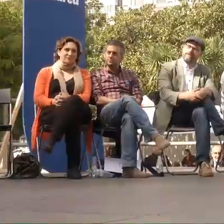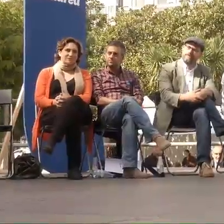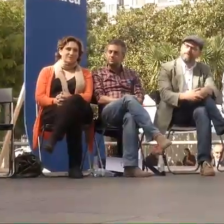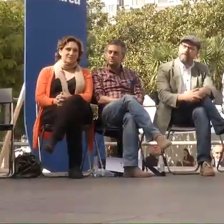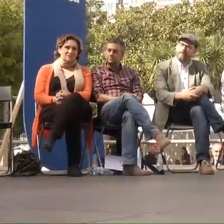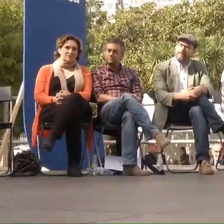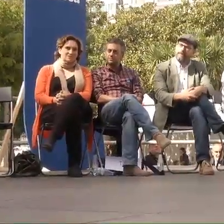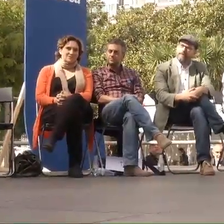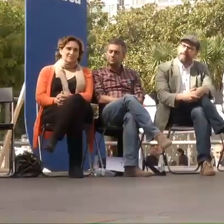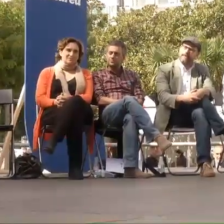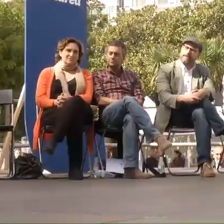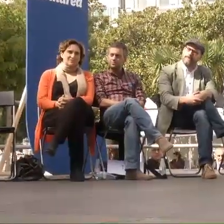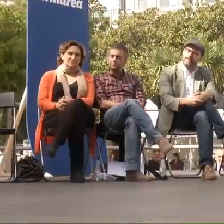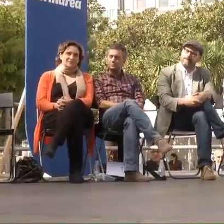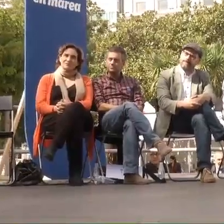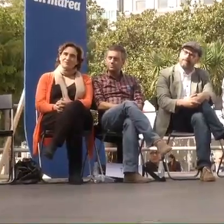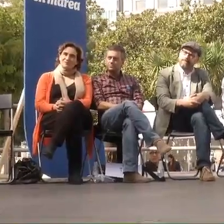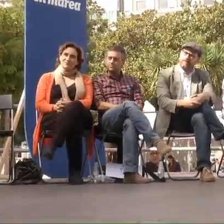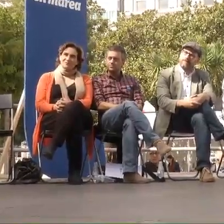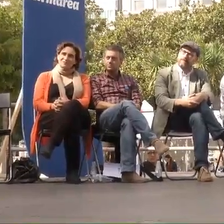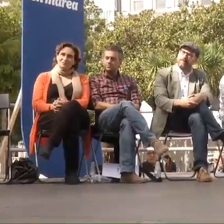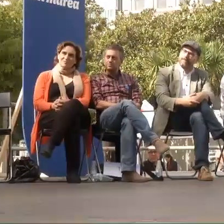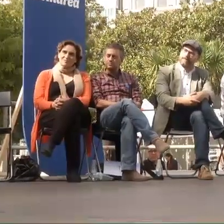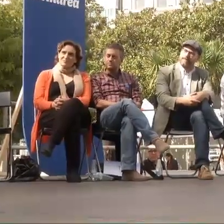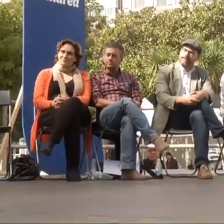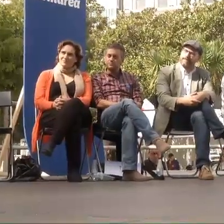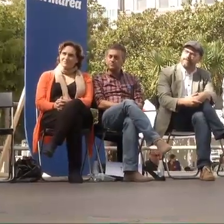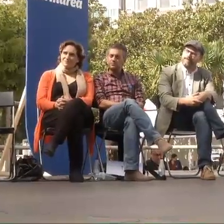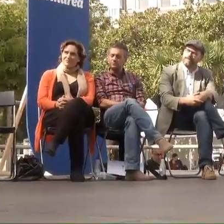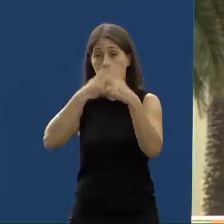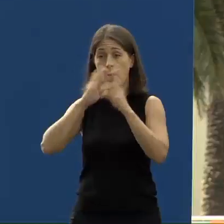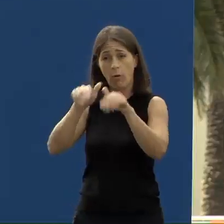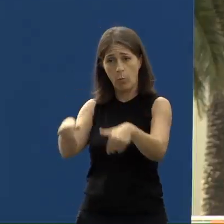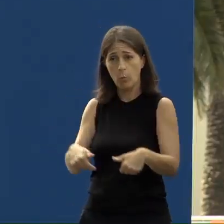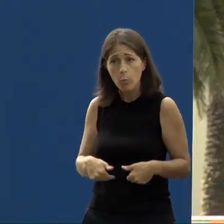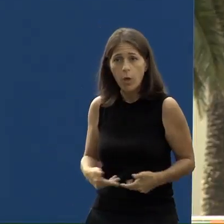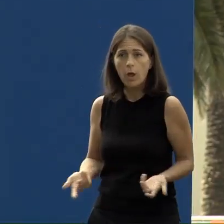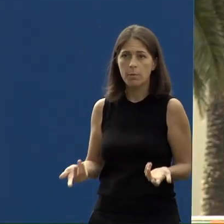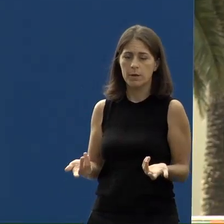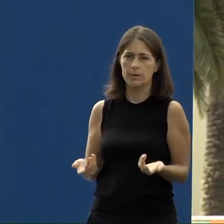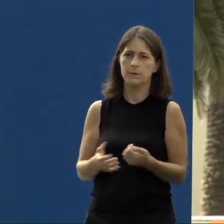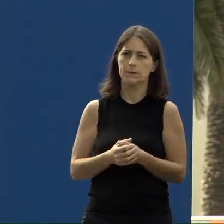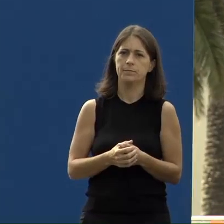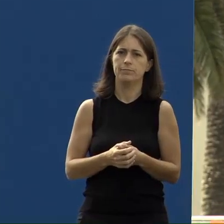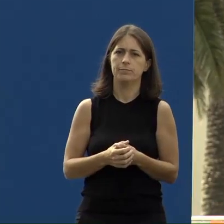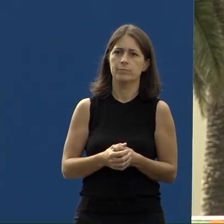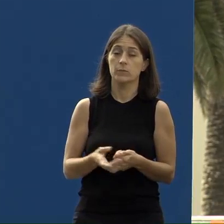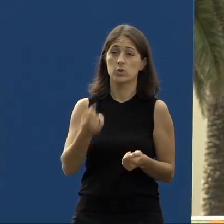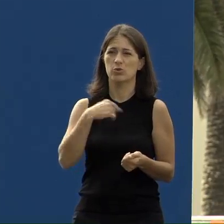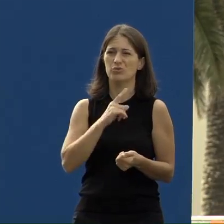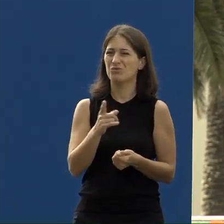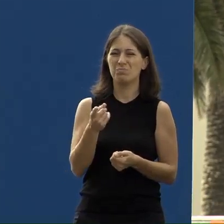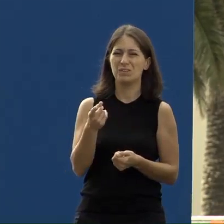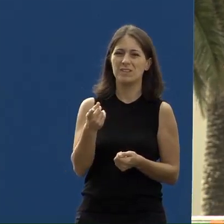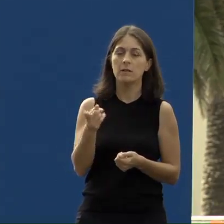recuperación do servicio da auga privatizado, como explicou el en maos das multinacionais e dos florentinos. Nós non creemos neso.